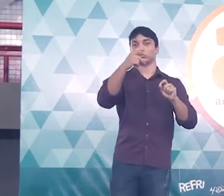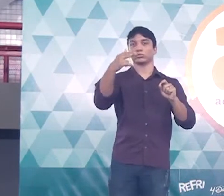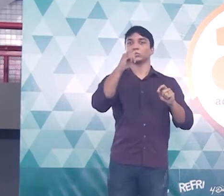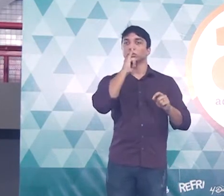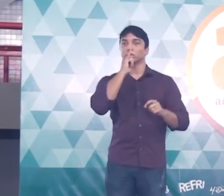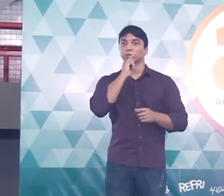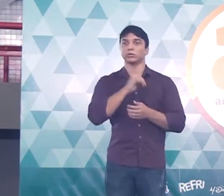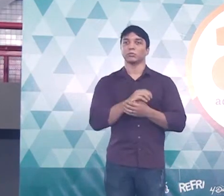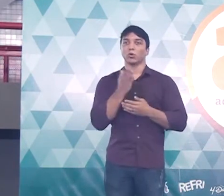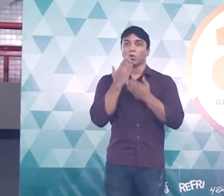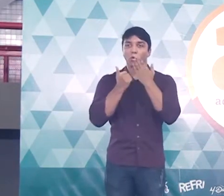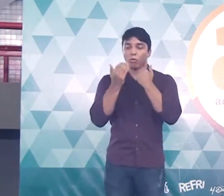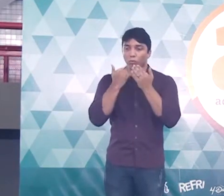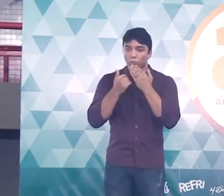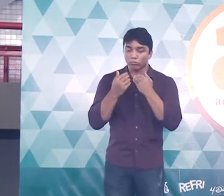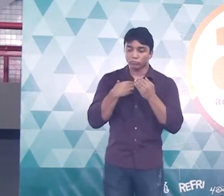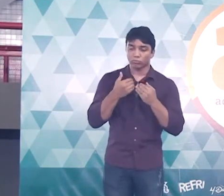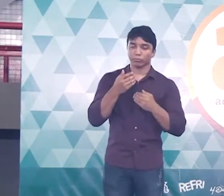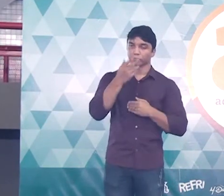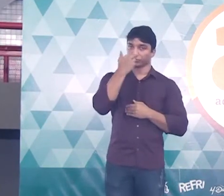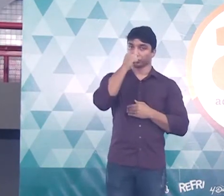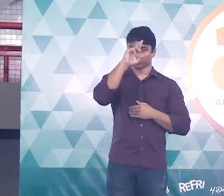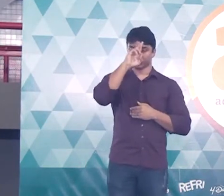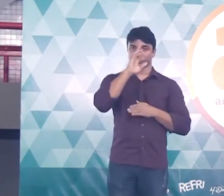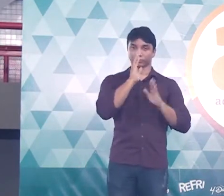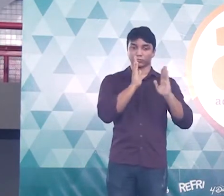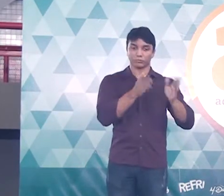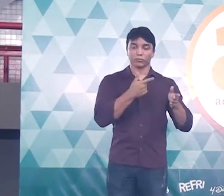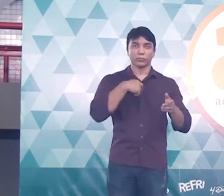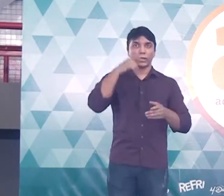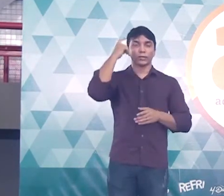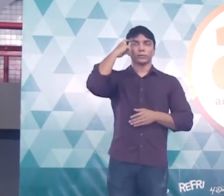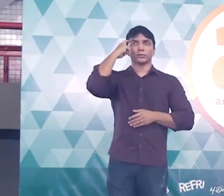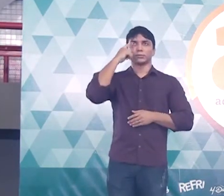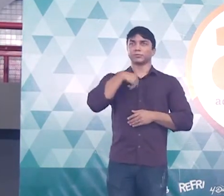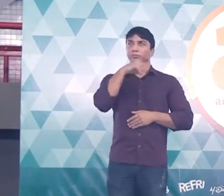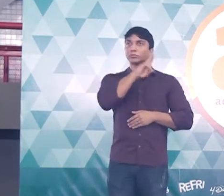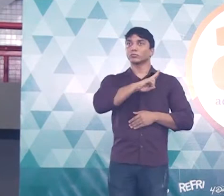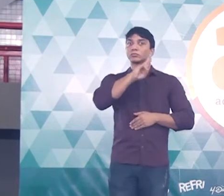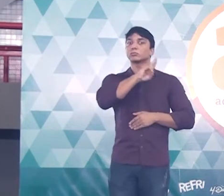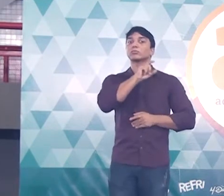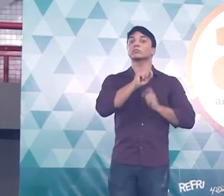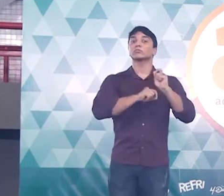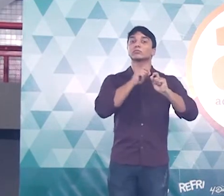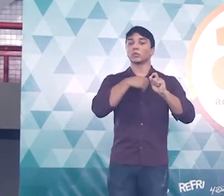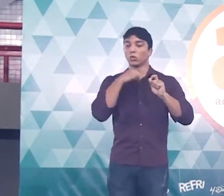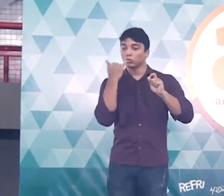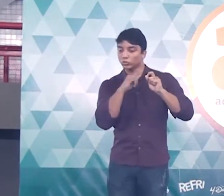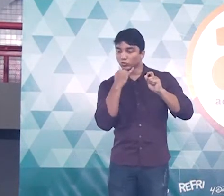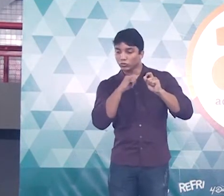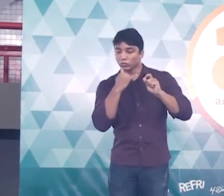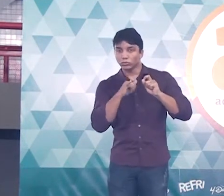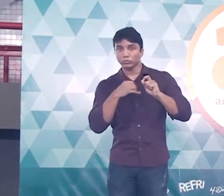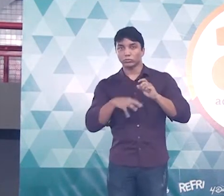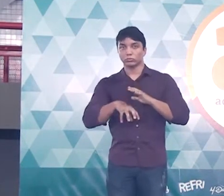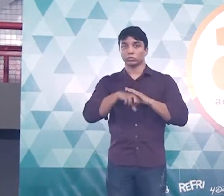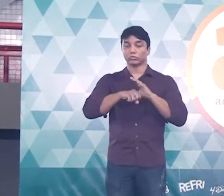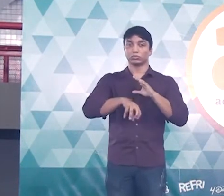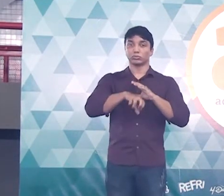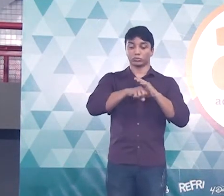você se alimentou, almoçou, você está pensando, você está usando os seus